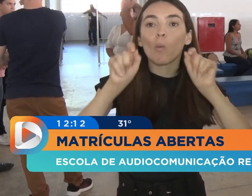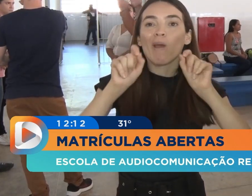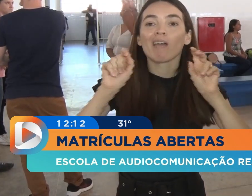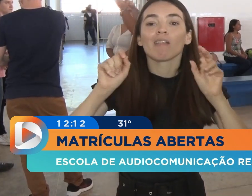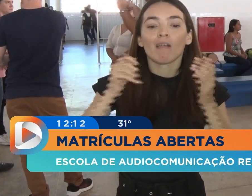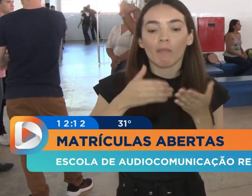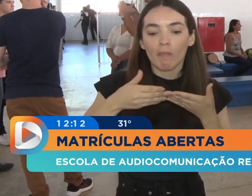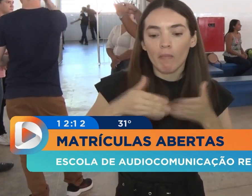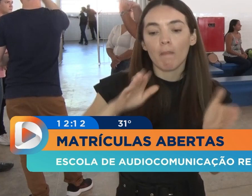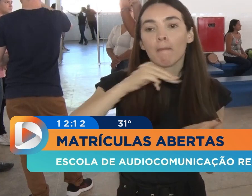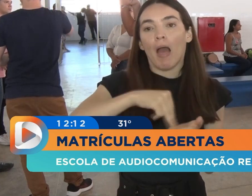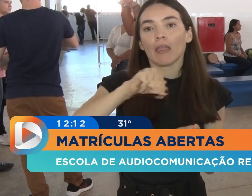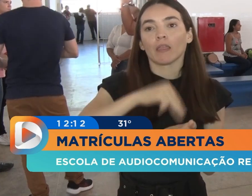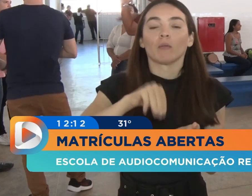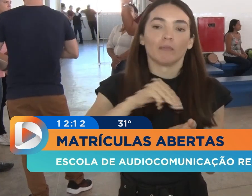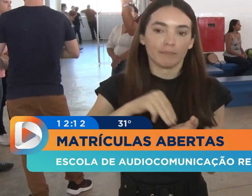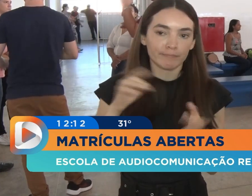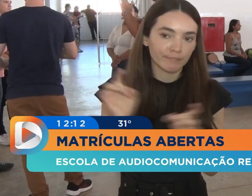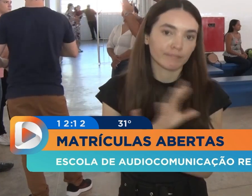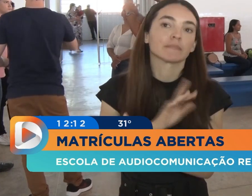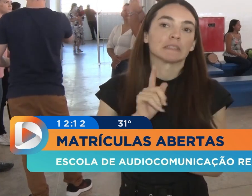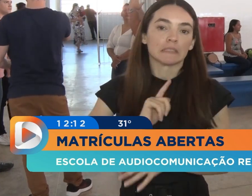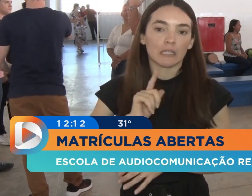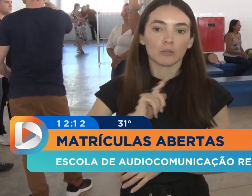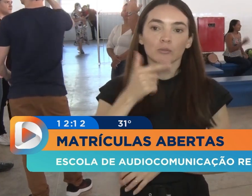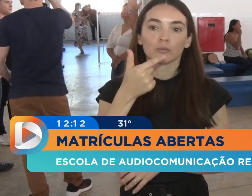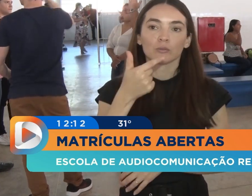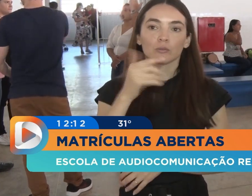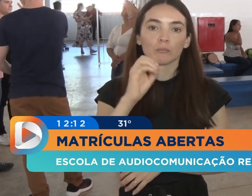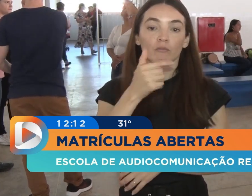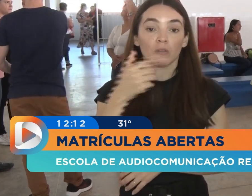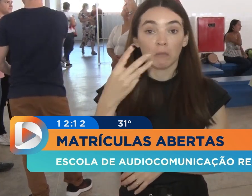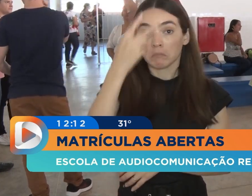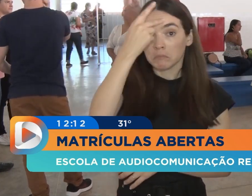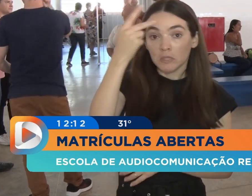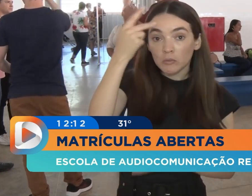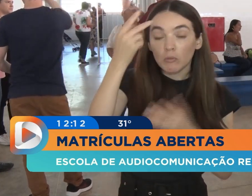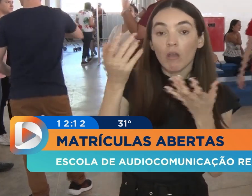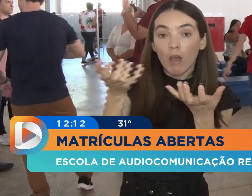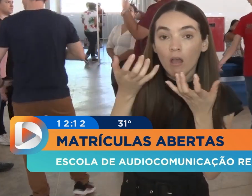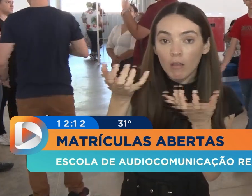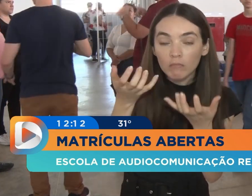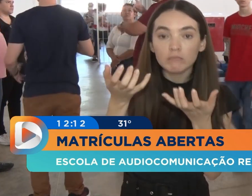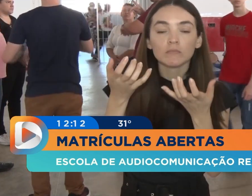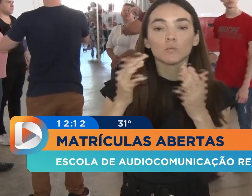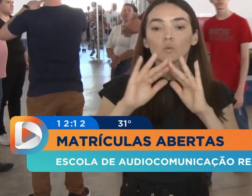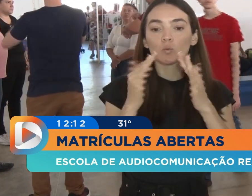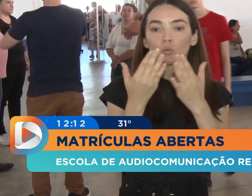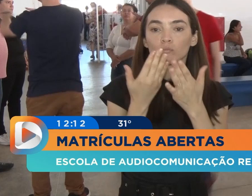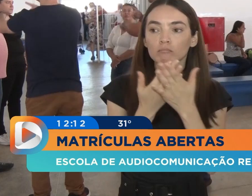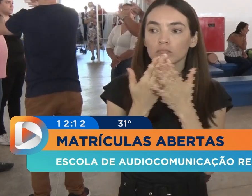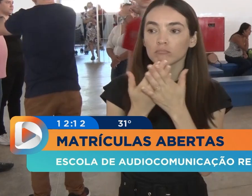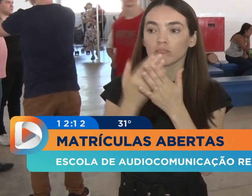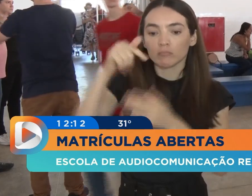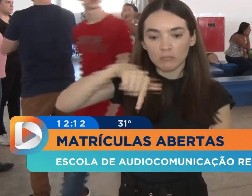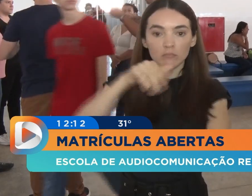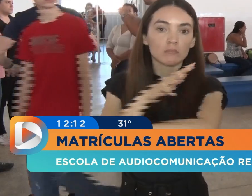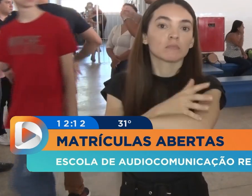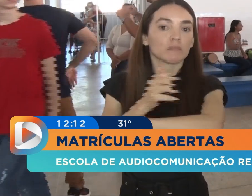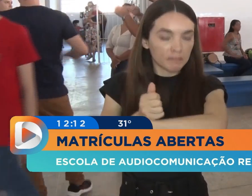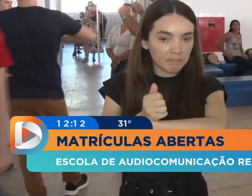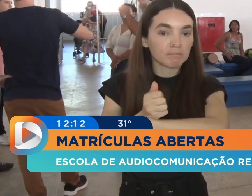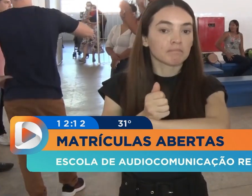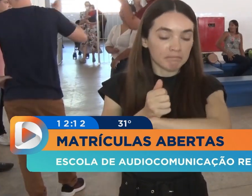matrículas que já estão abertas, né? Aqueles que desejarem assim, estudarem aqui na nossa escola,